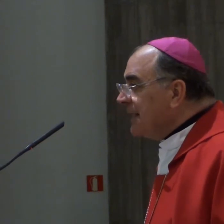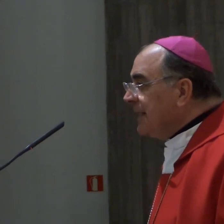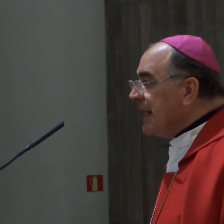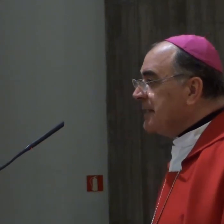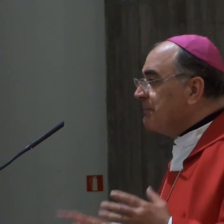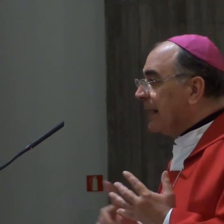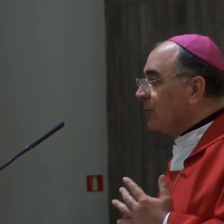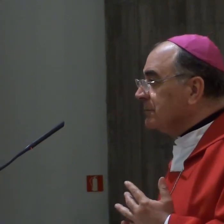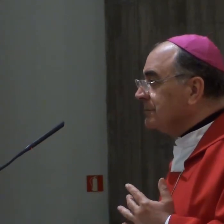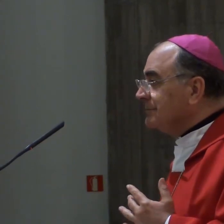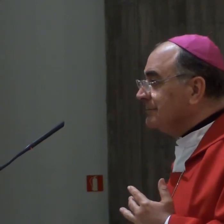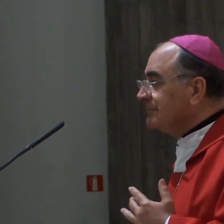y hay